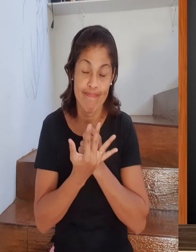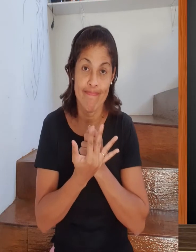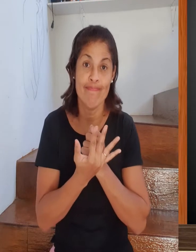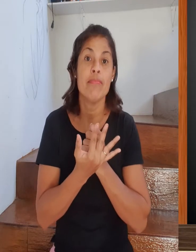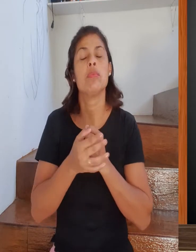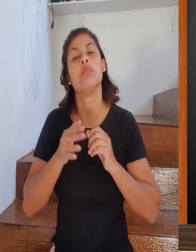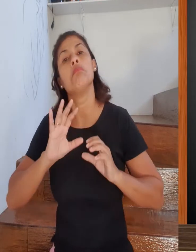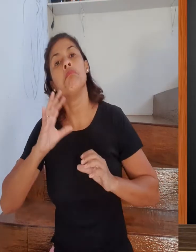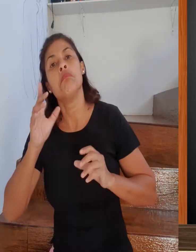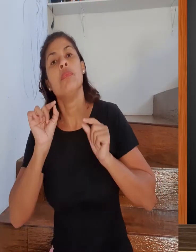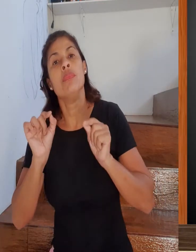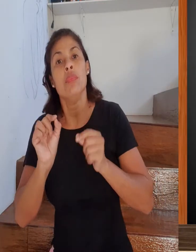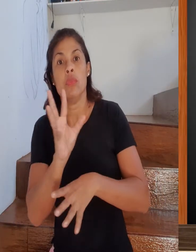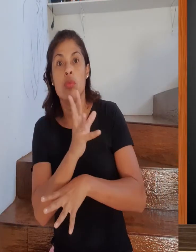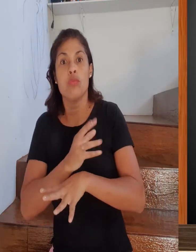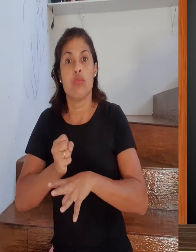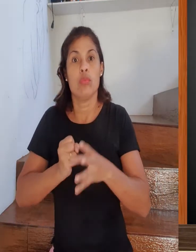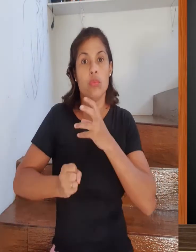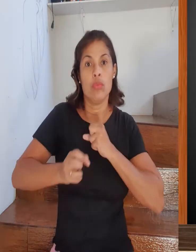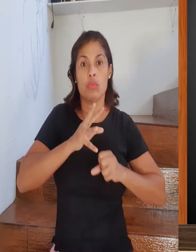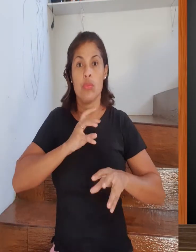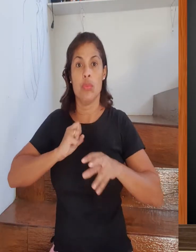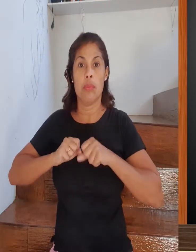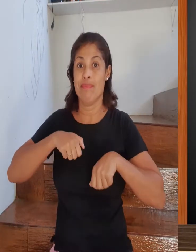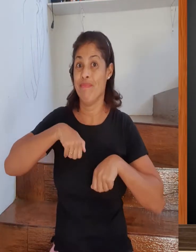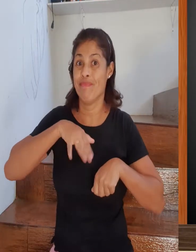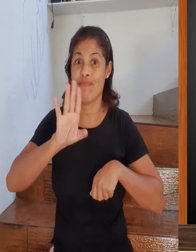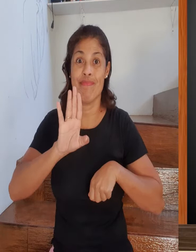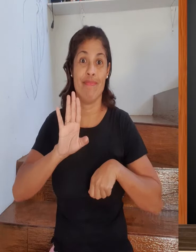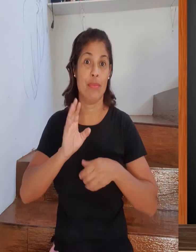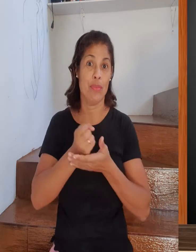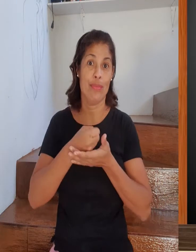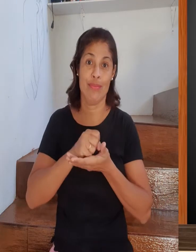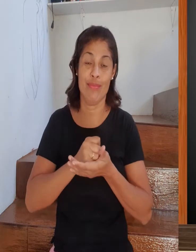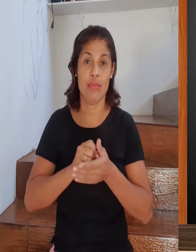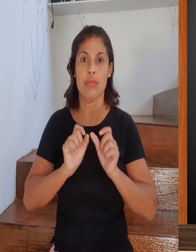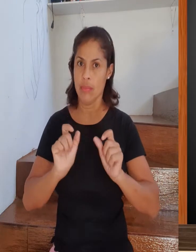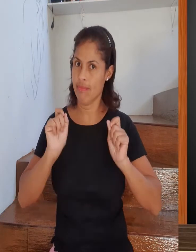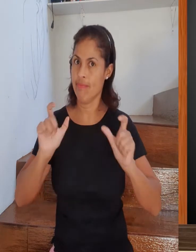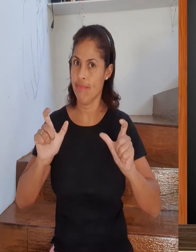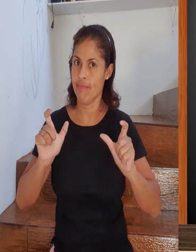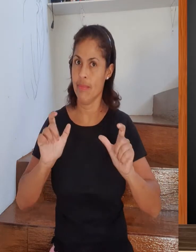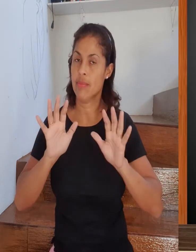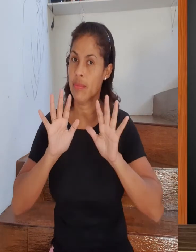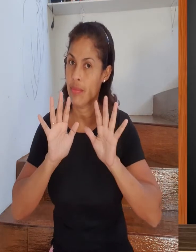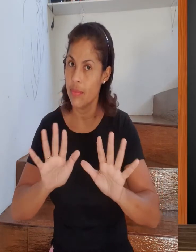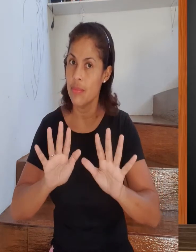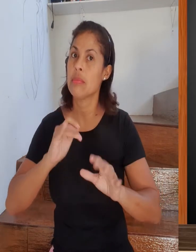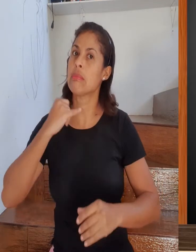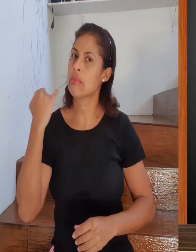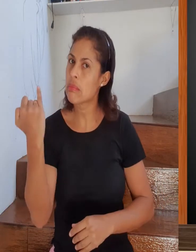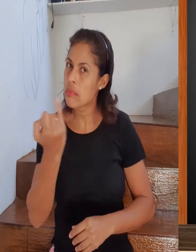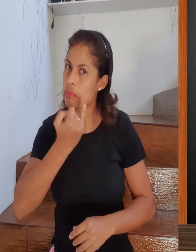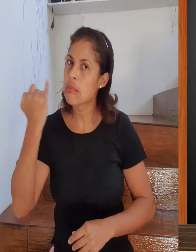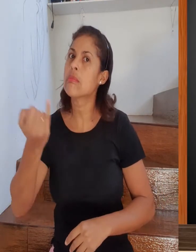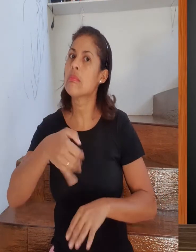diante da pandemia, pode aumentar a absorção de drogas pela pele e mucosas. Aqui eu chamo a atenção, não obstante